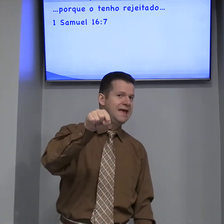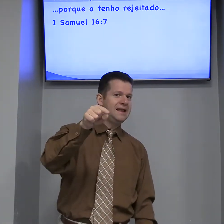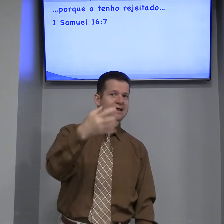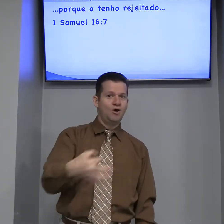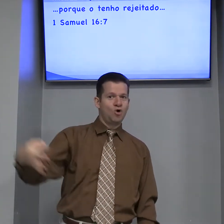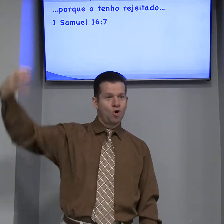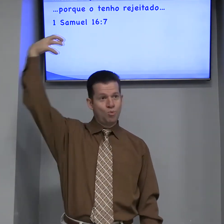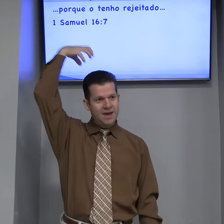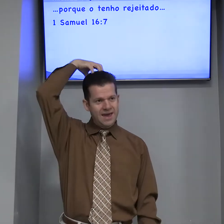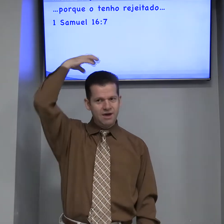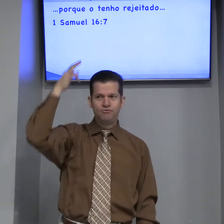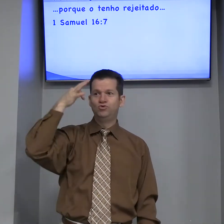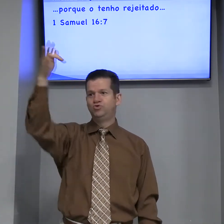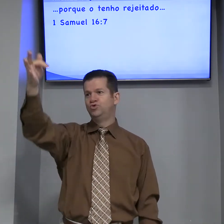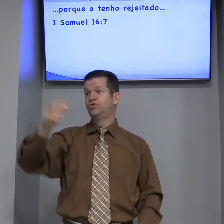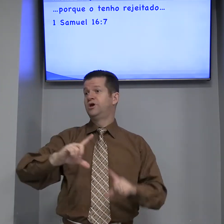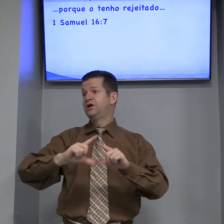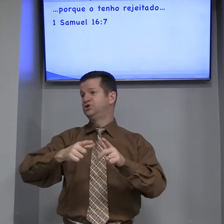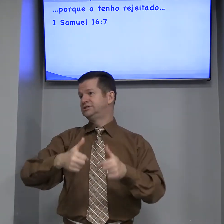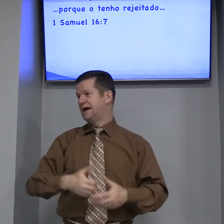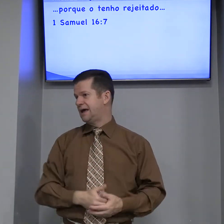ele como rei futuro de Israel.